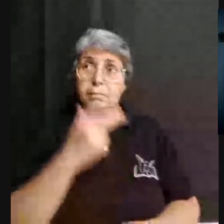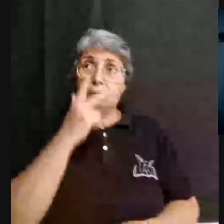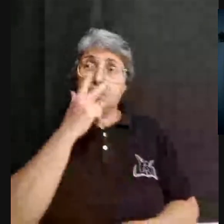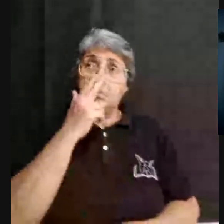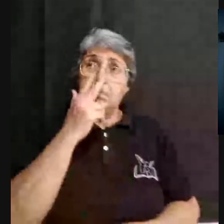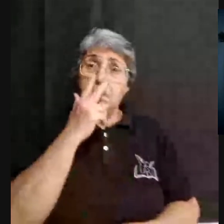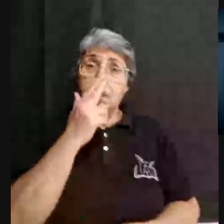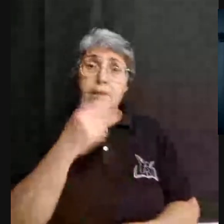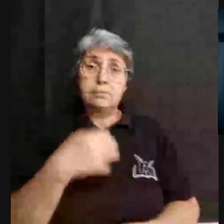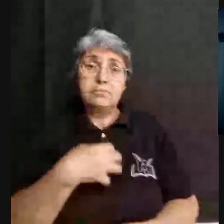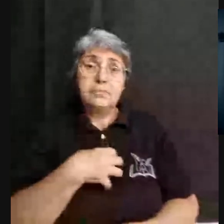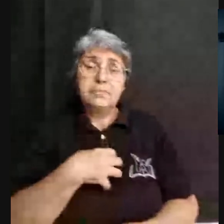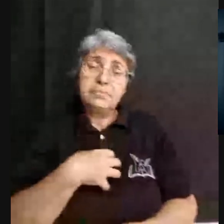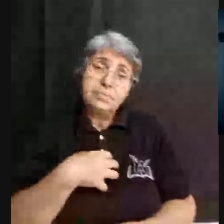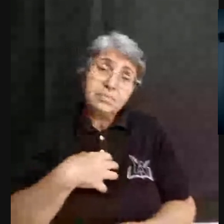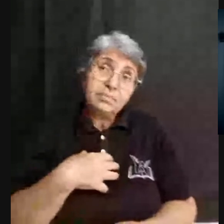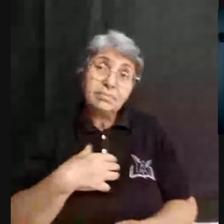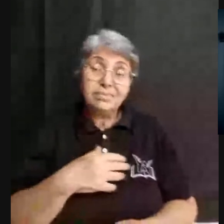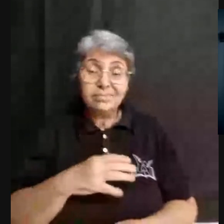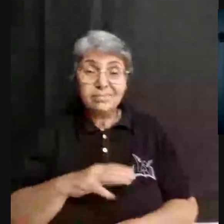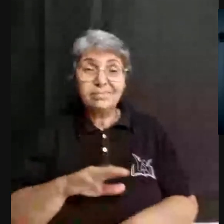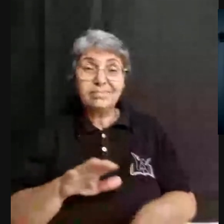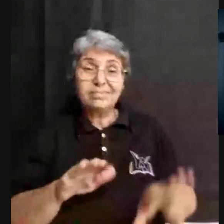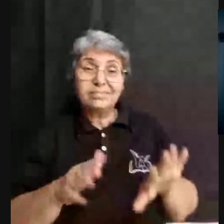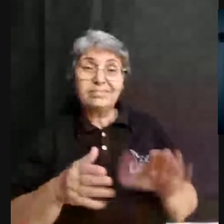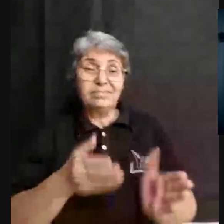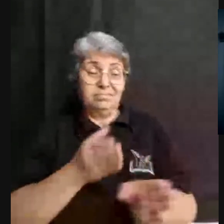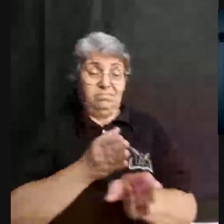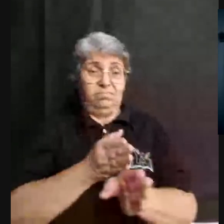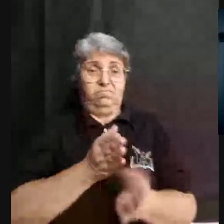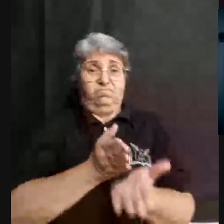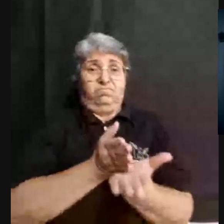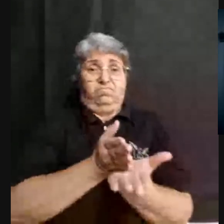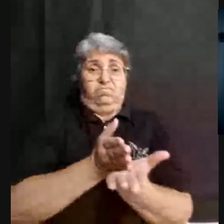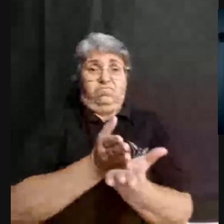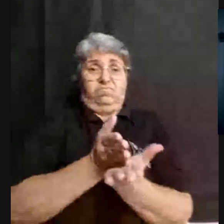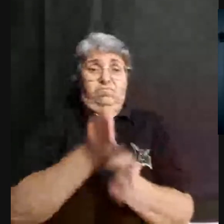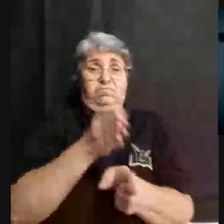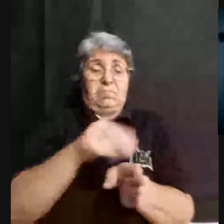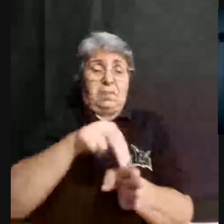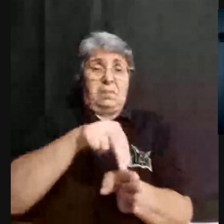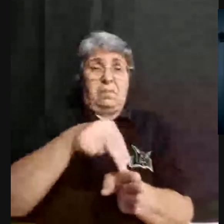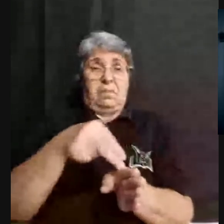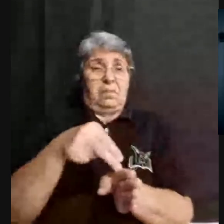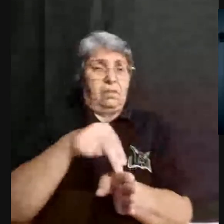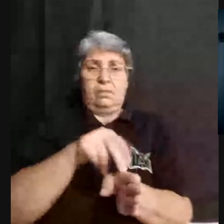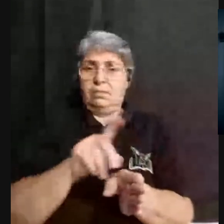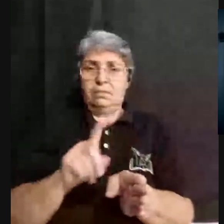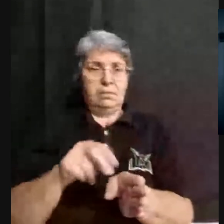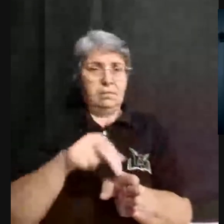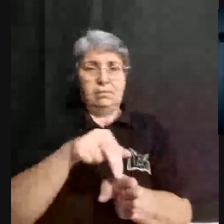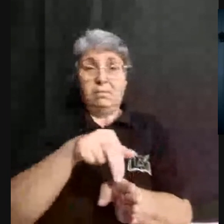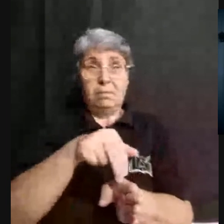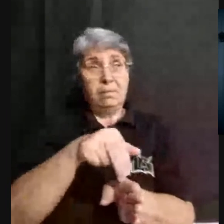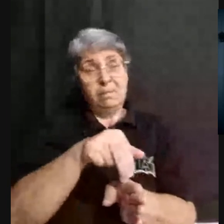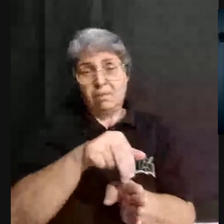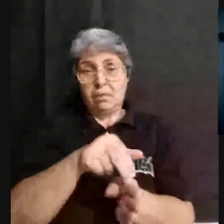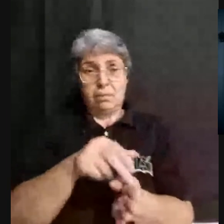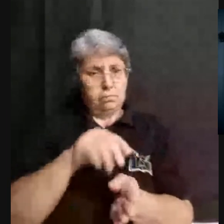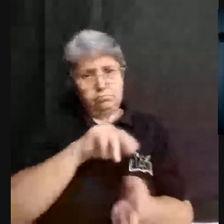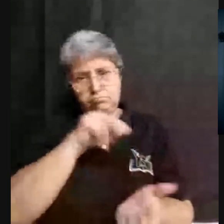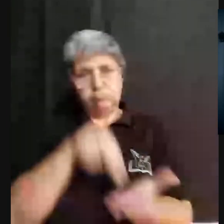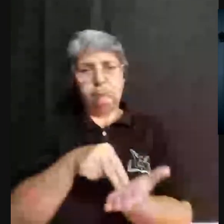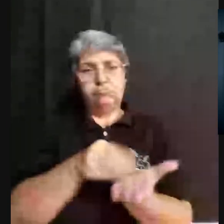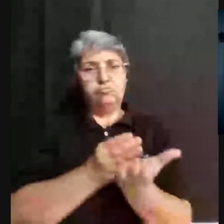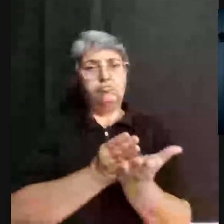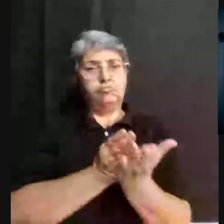nas podas dessa árvore de descrença, mas para atingirmos até a raiz dessa árvore e arrancarmos ela